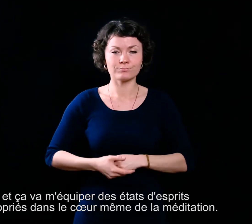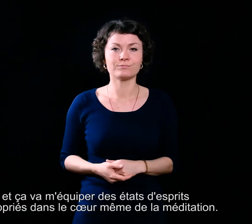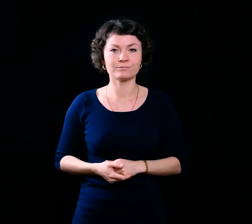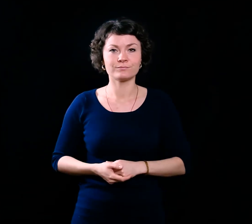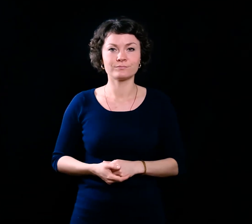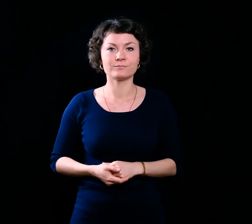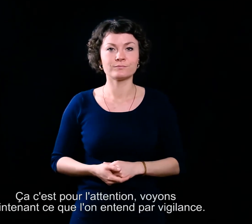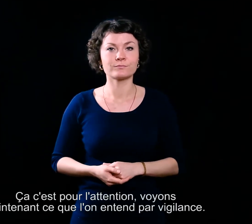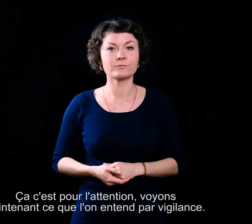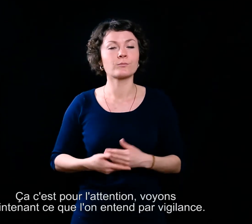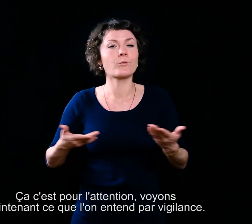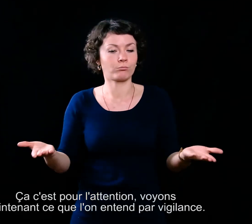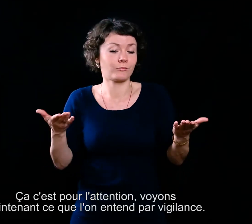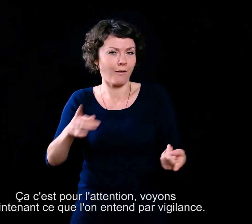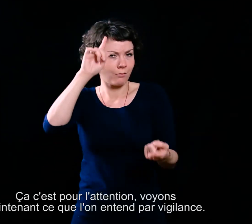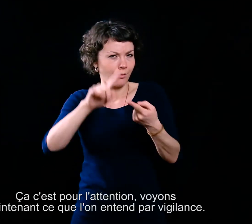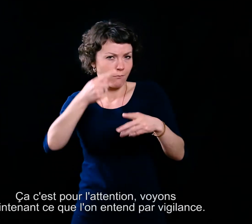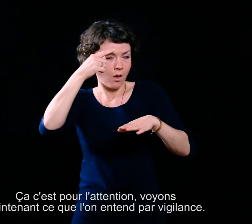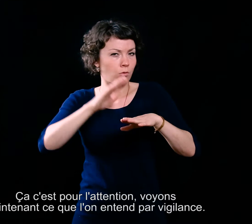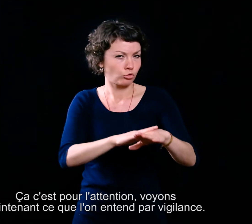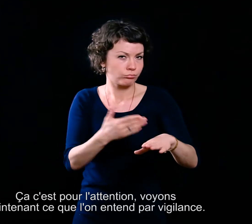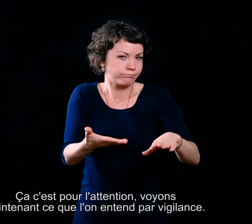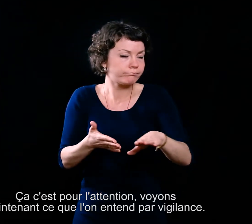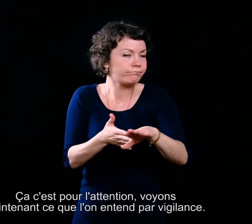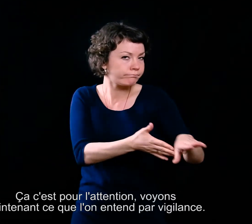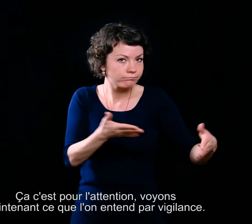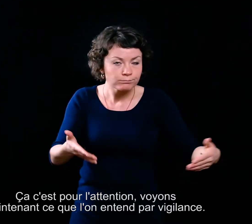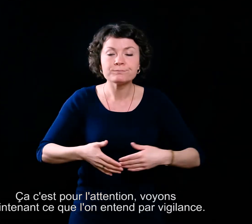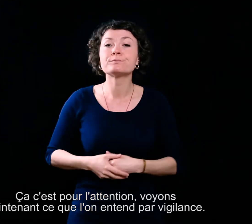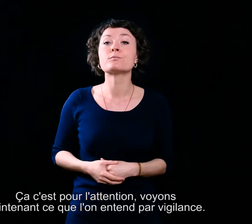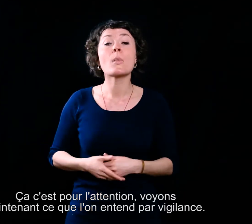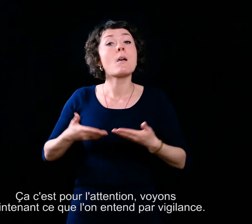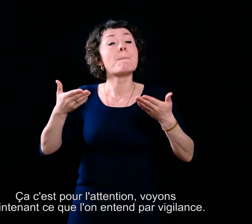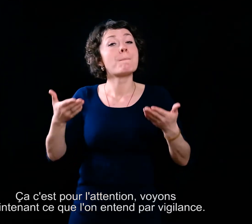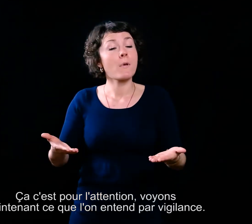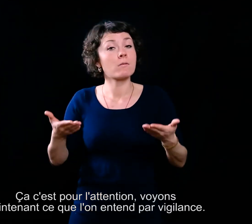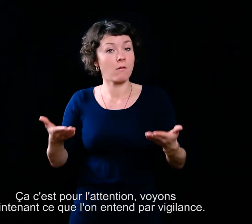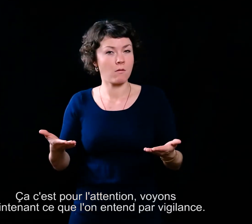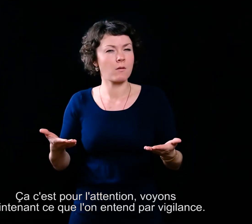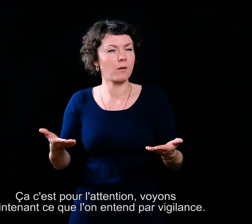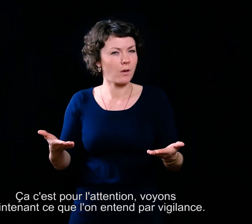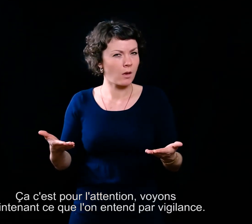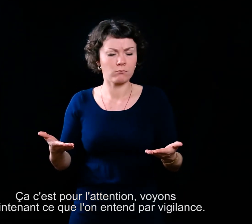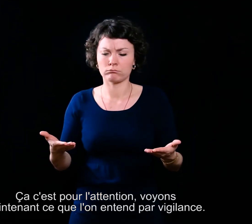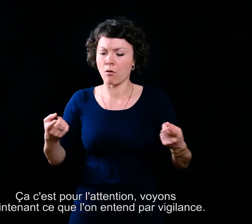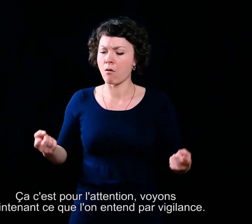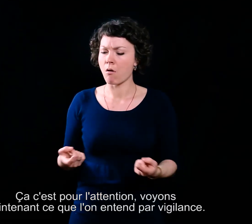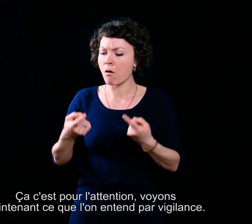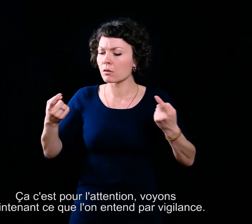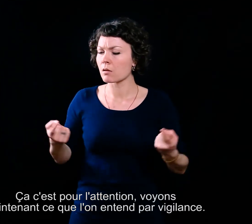méditation. Ça c'est pour l'attention. Voyons maintenant ce que l'on entend